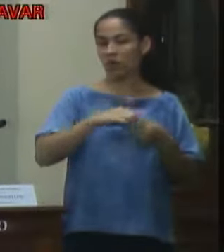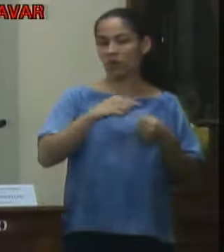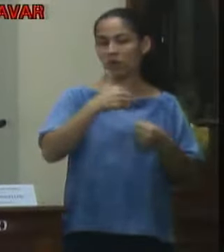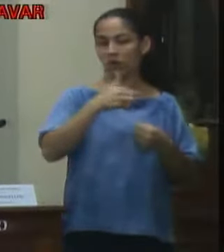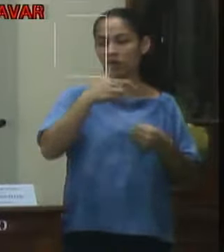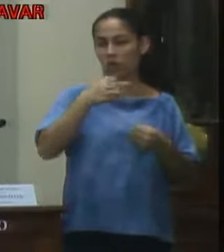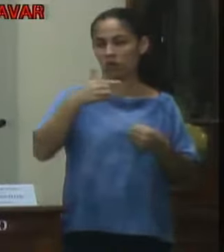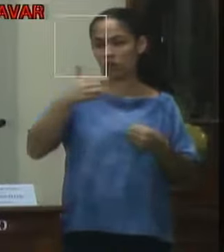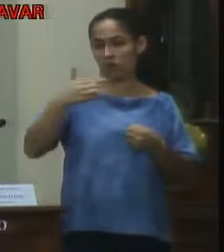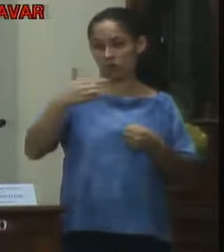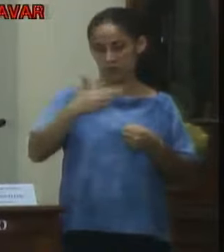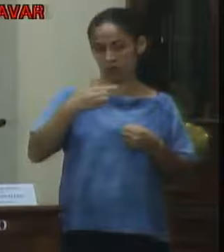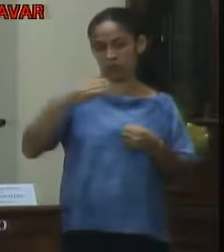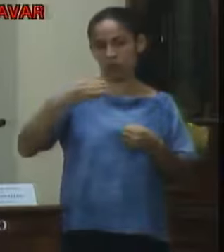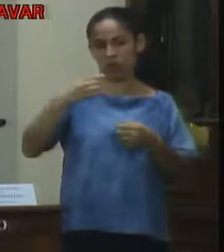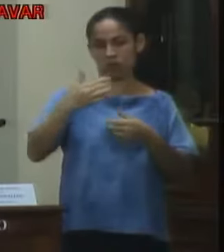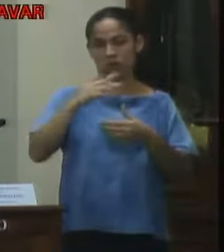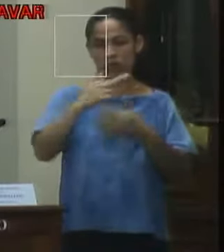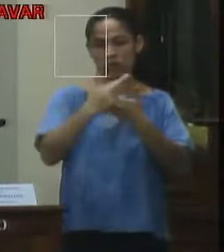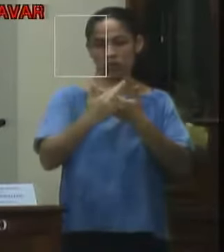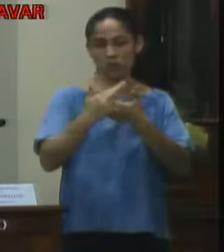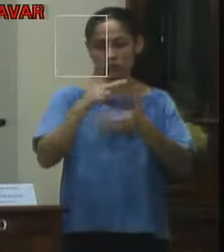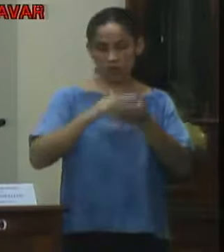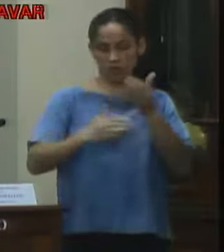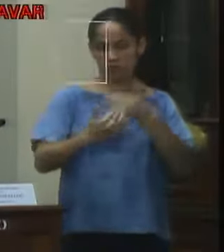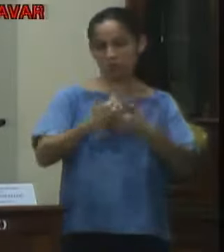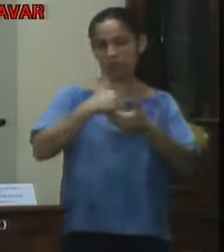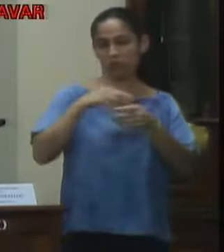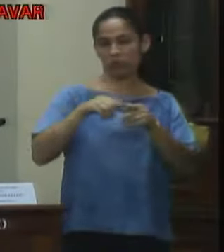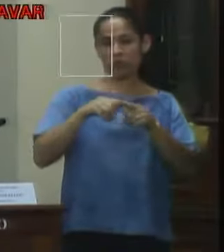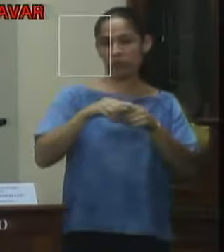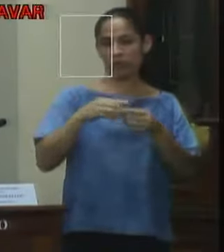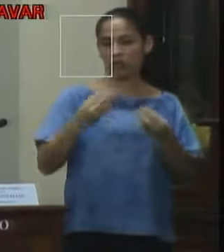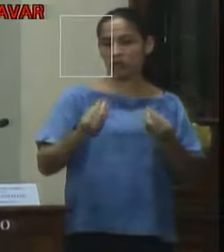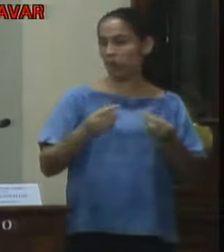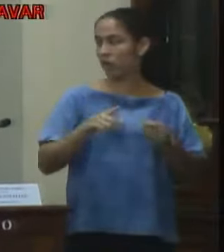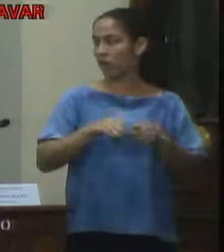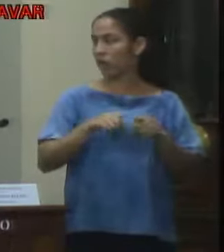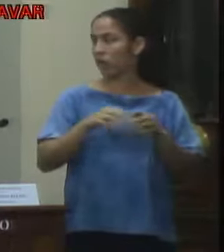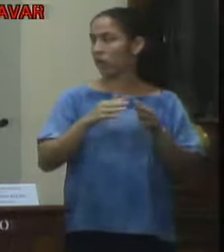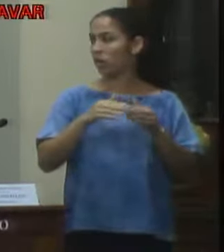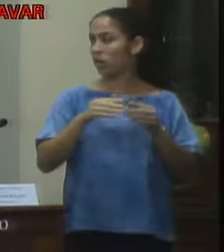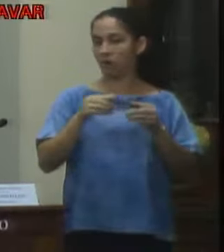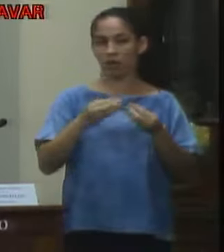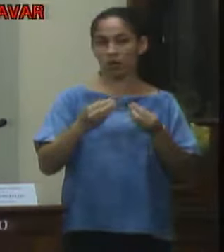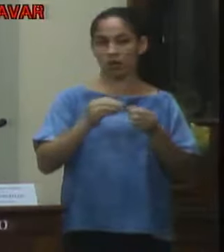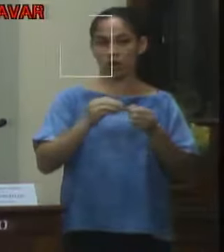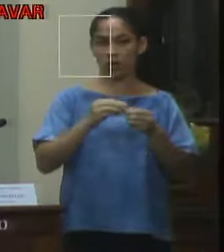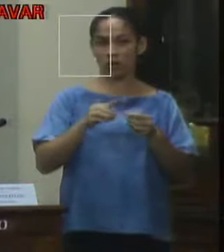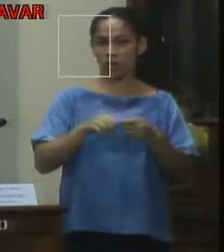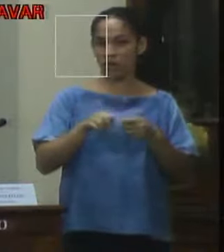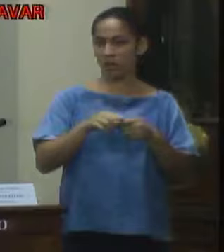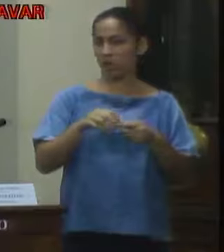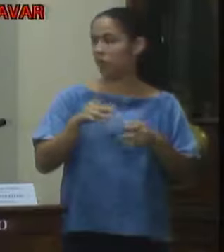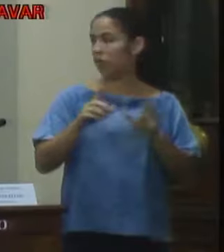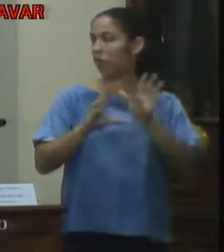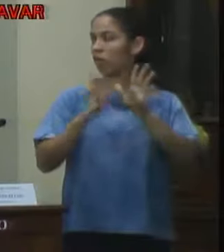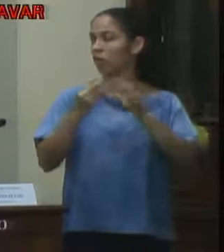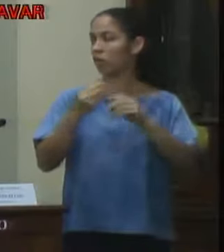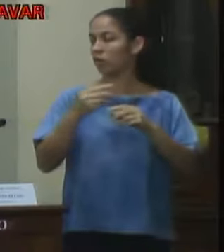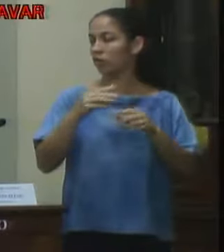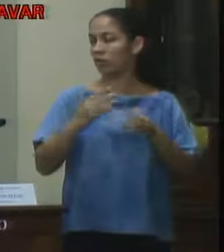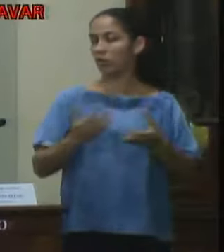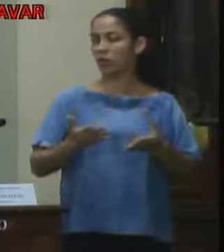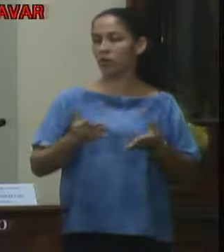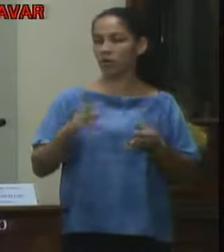123 do Regimento Interno, solicita a Vossa Excelência de que seja submetida a presente indicação para apreciação do plenário e, se aprovada, que seja